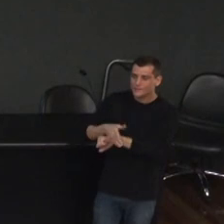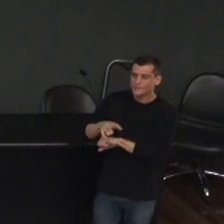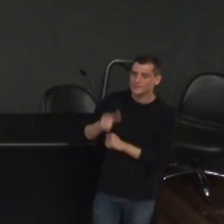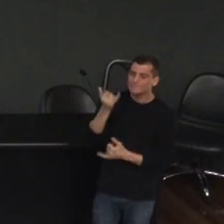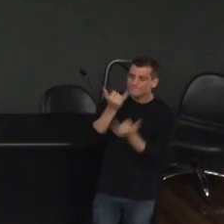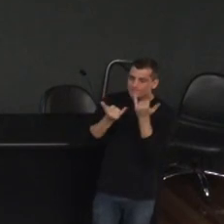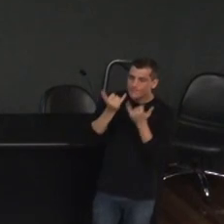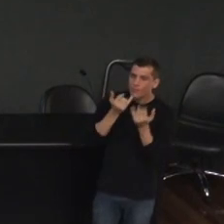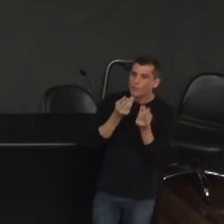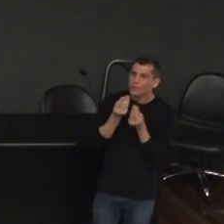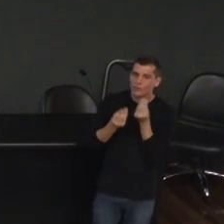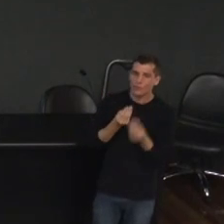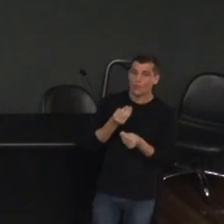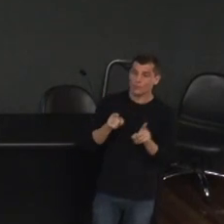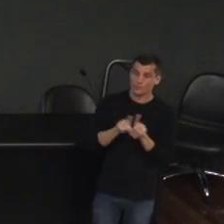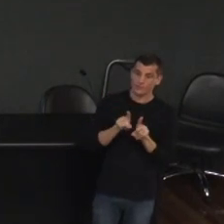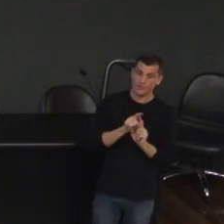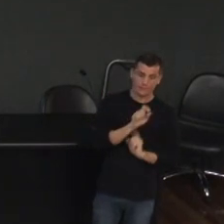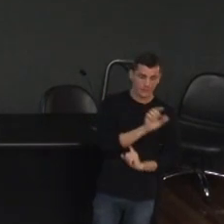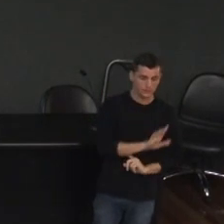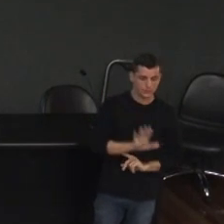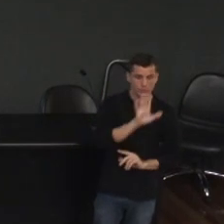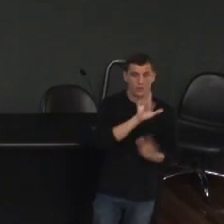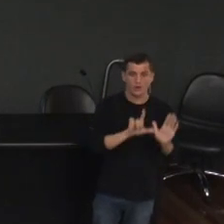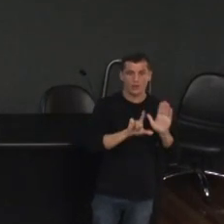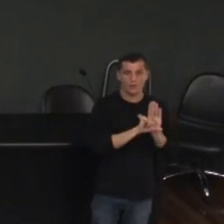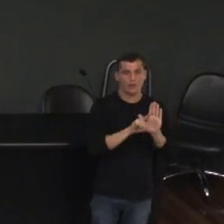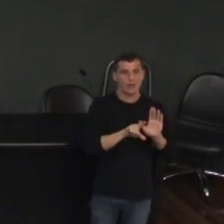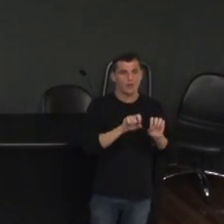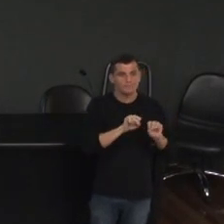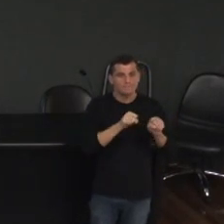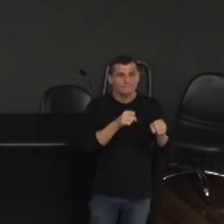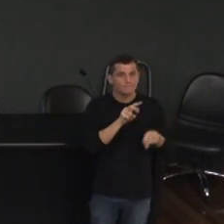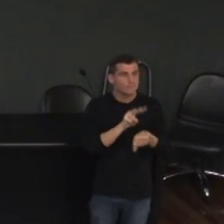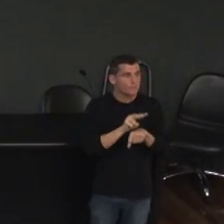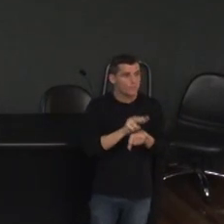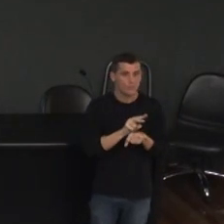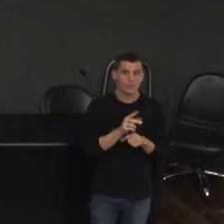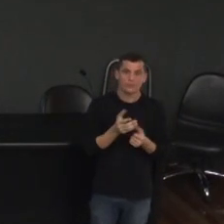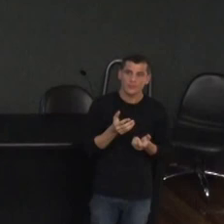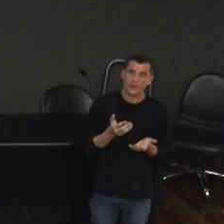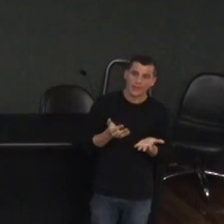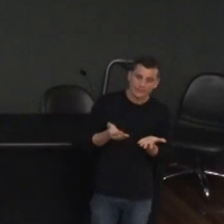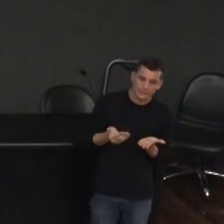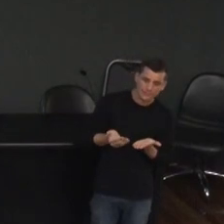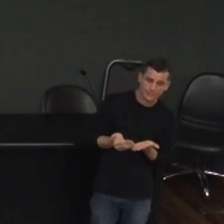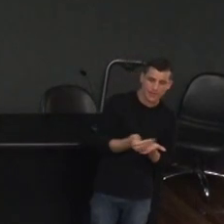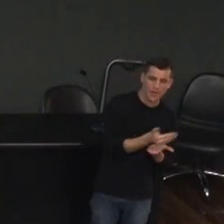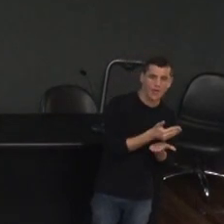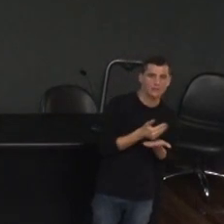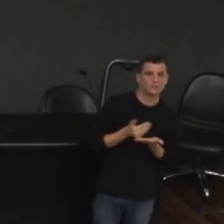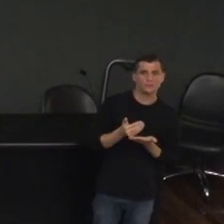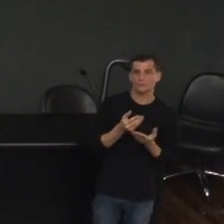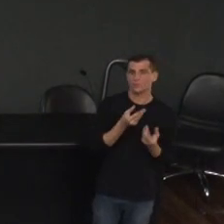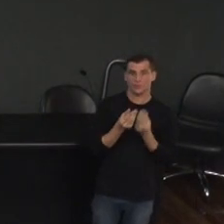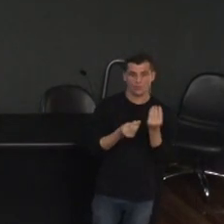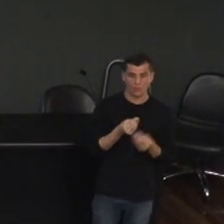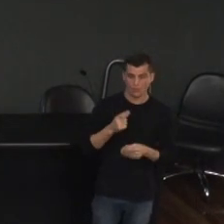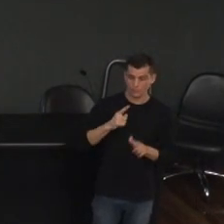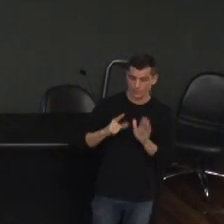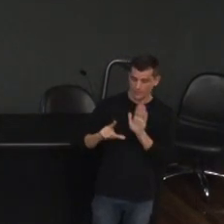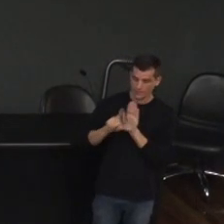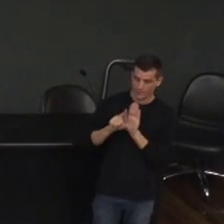sobre a lei geral de proteção de dados pela ideia pelo nome dessas legislações